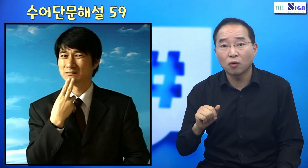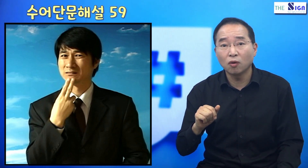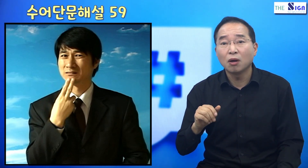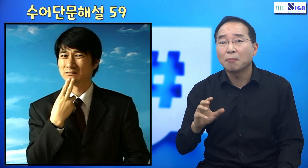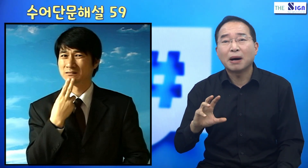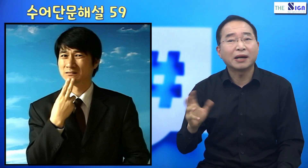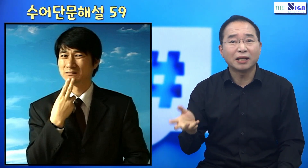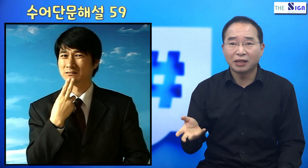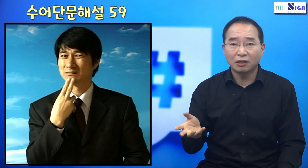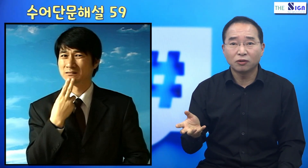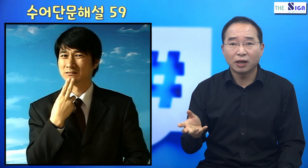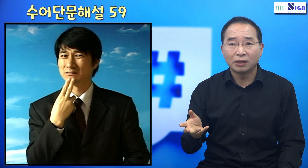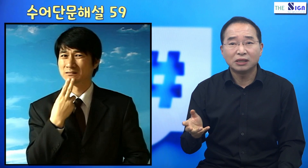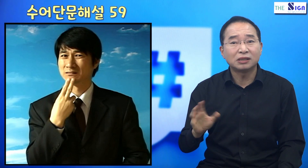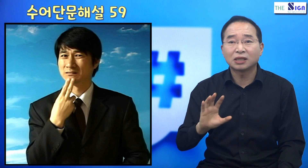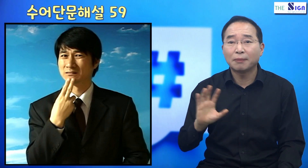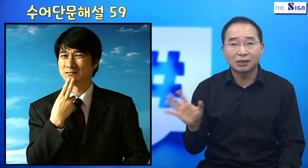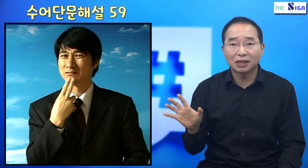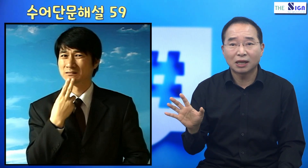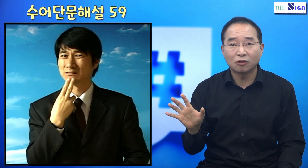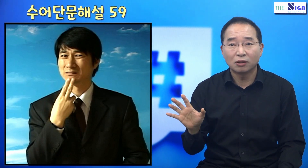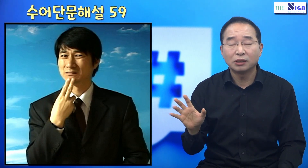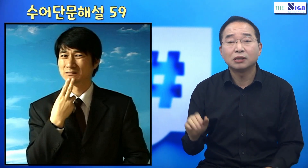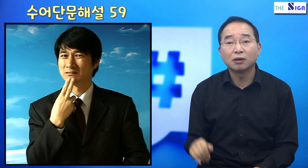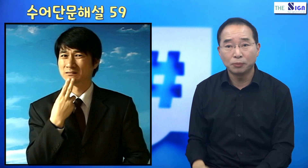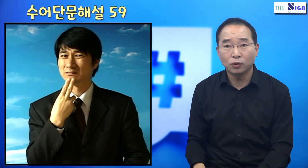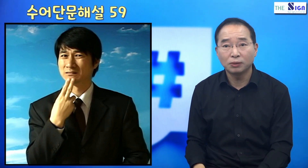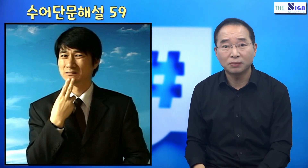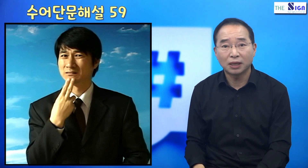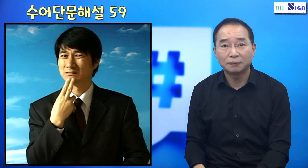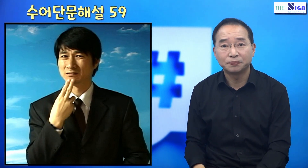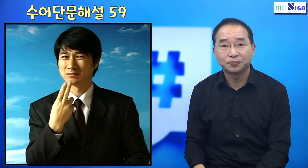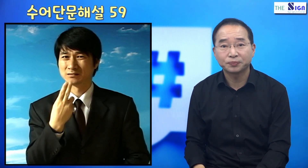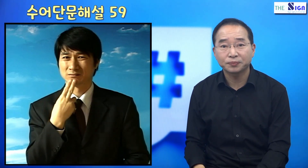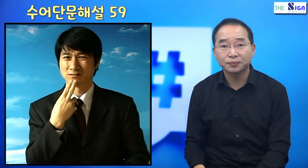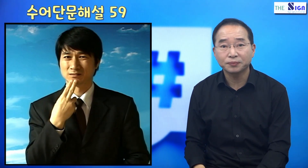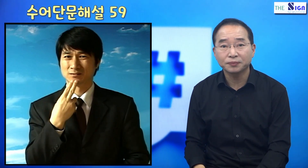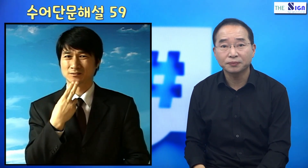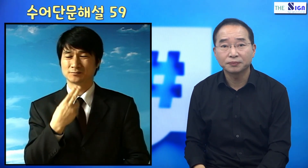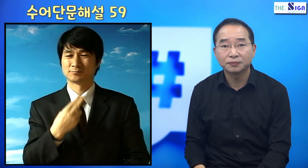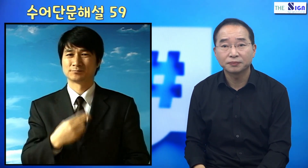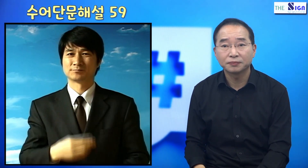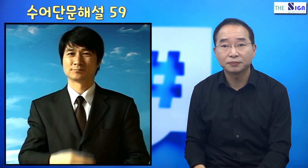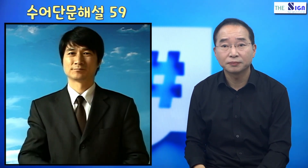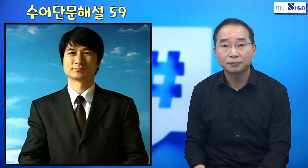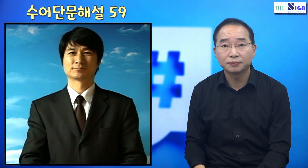표현이 되고 말이 안 되는 거야. 이치가 맞지가 않아. 이런 표현입니다.